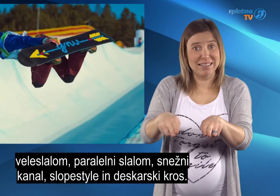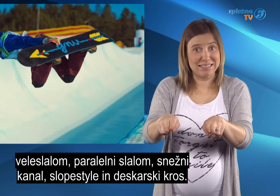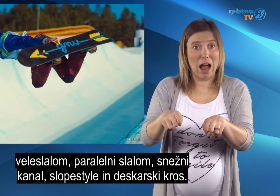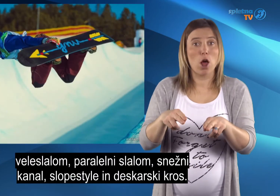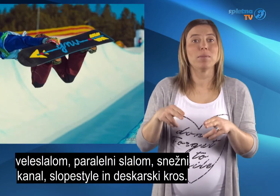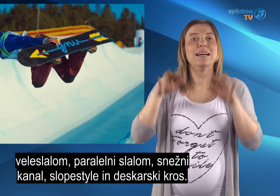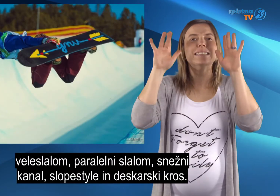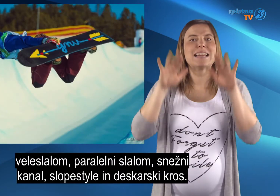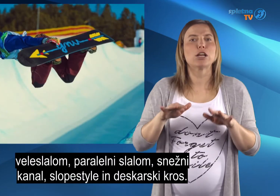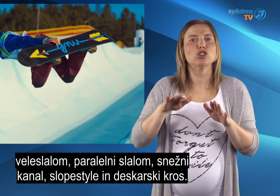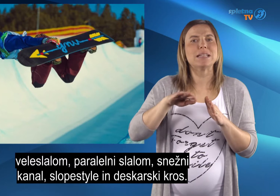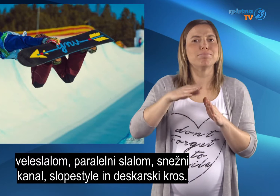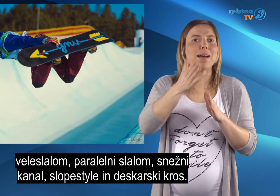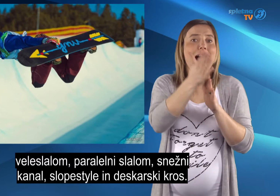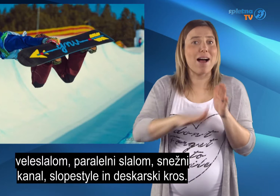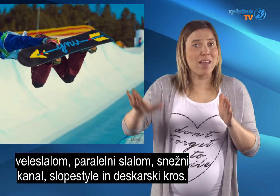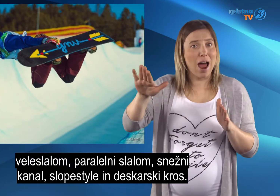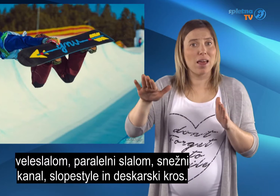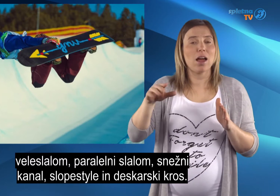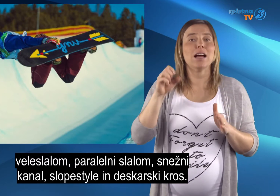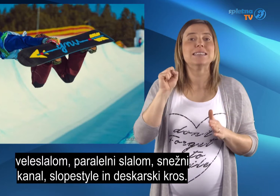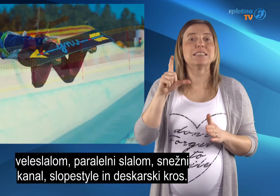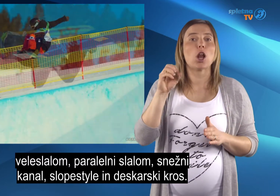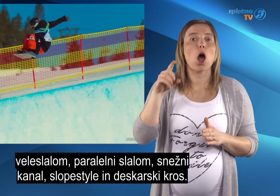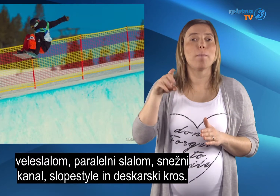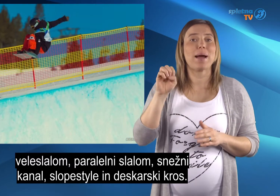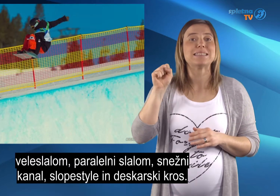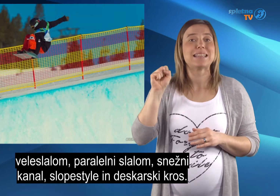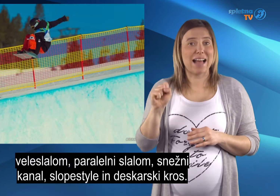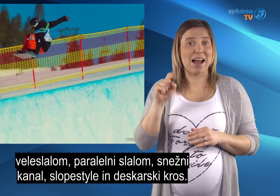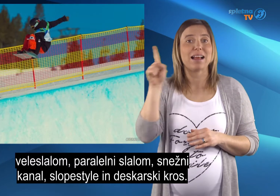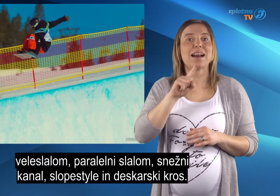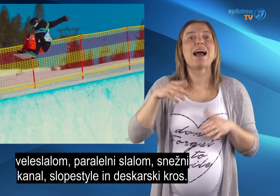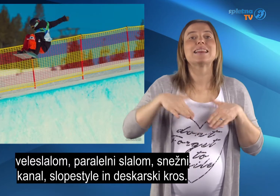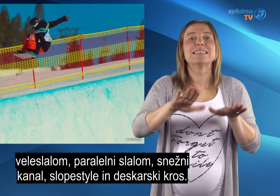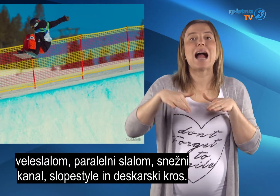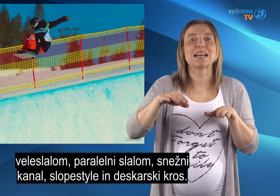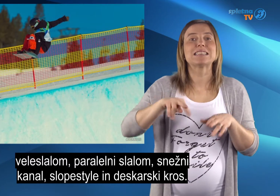paralelni slalom, snežni kanal, slopestyle in deskarski kros.